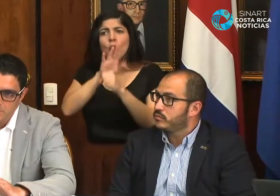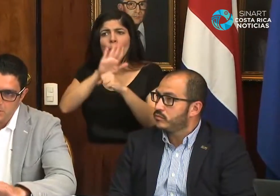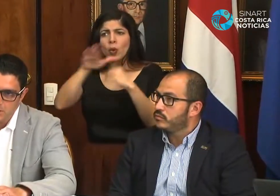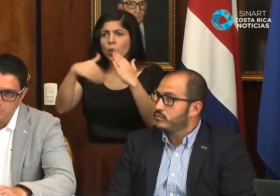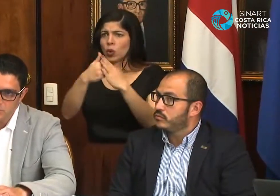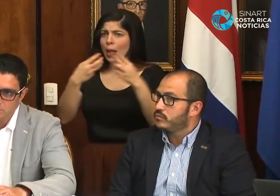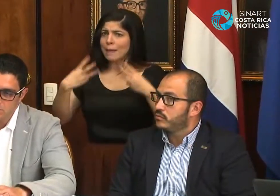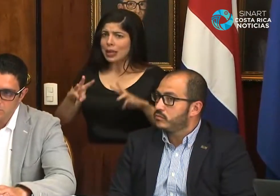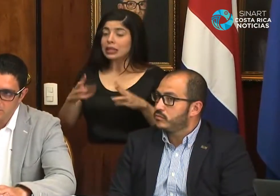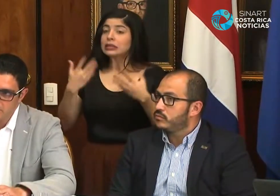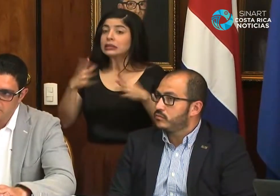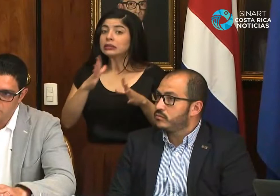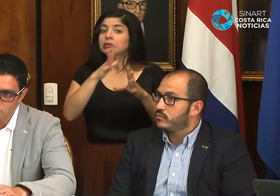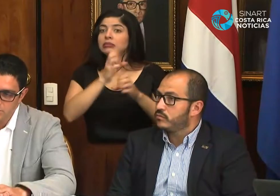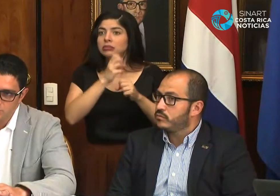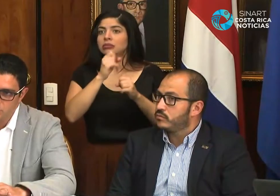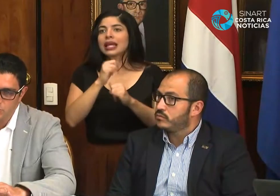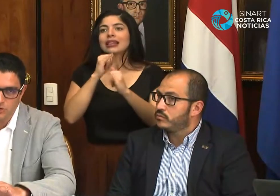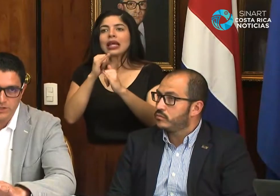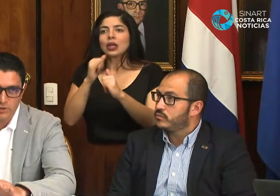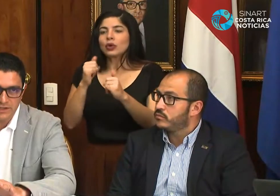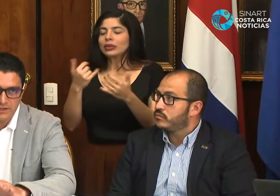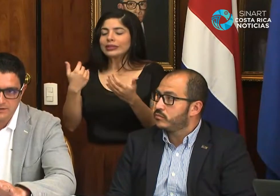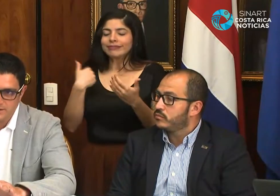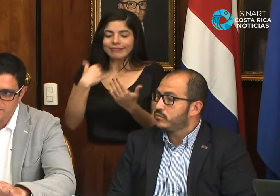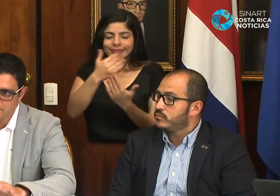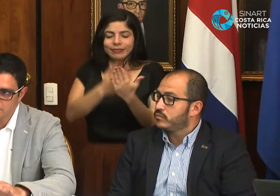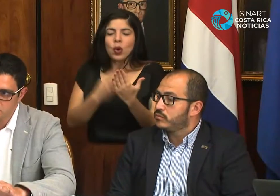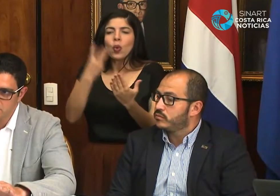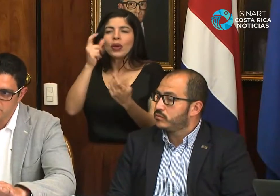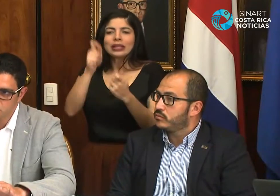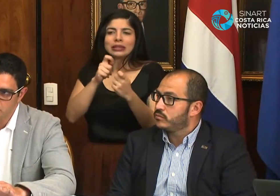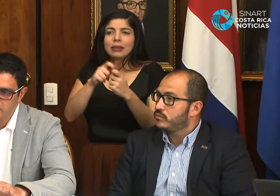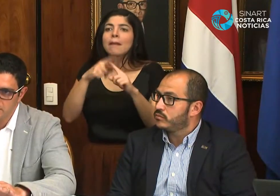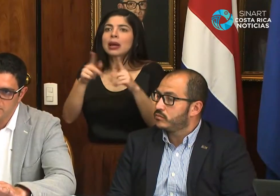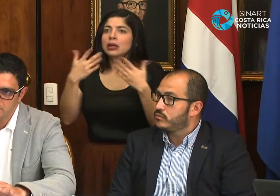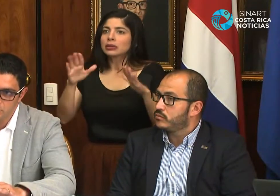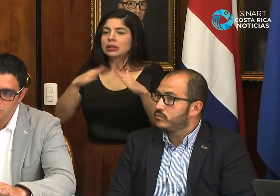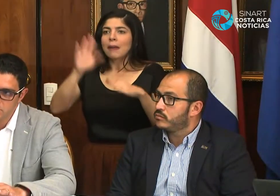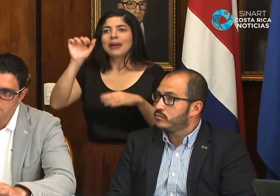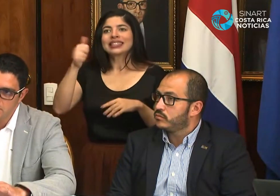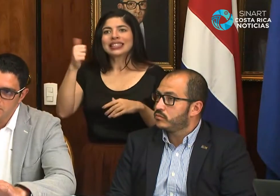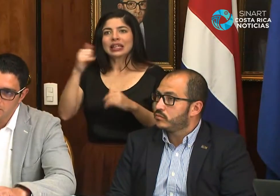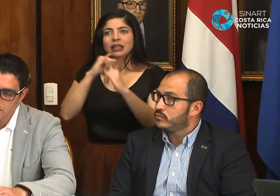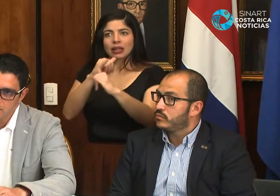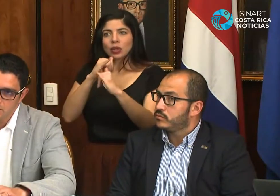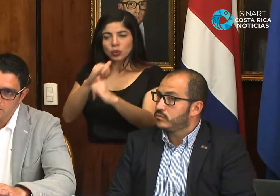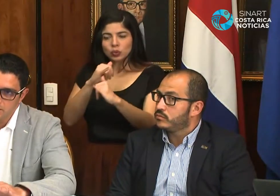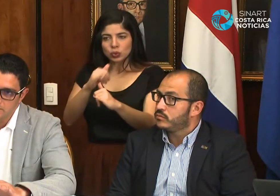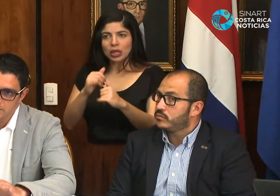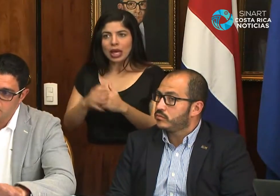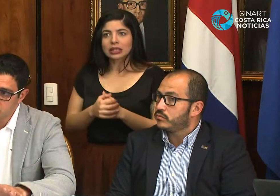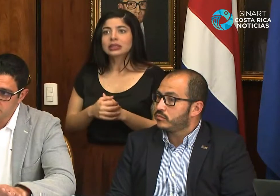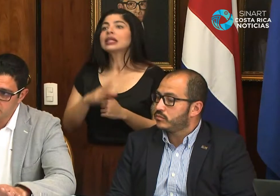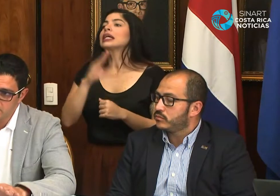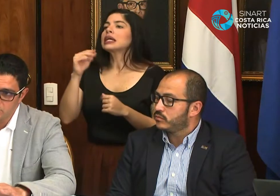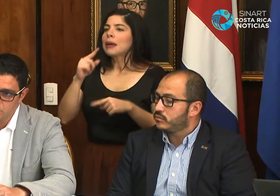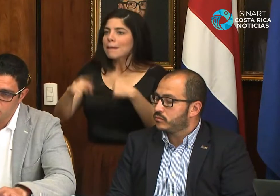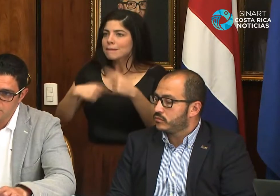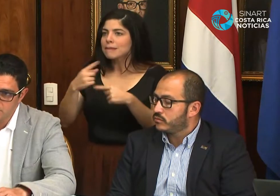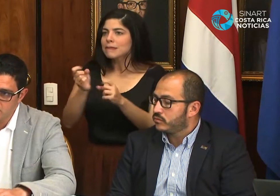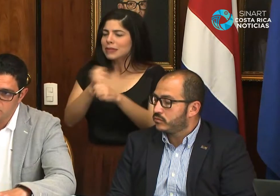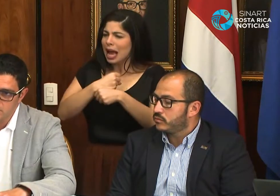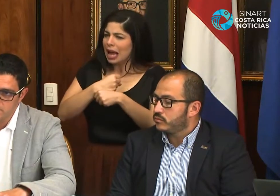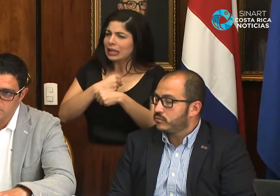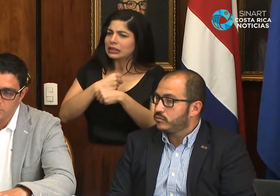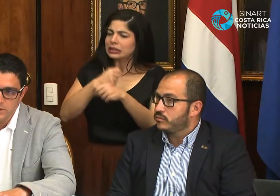medida. Hemos recibido ya varias denuncias, no tengo aquí la cantidad exacta, pero sí ya superan las 10 denuncias y vamos a estar haciendo